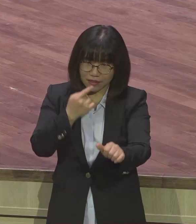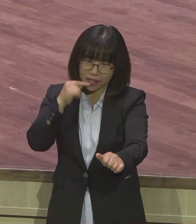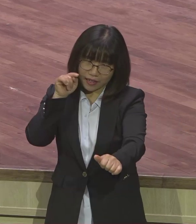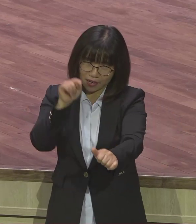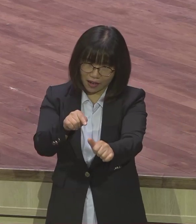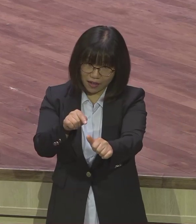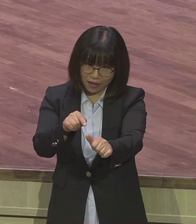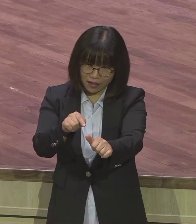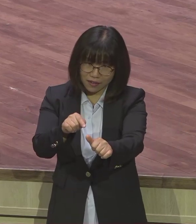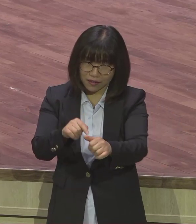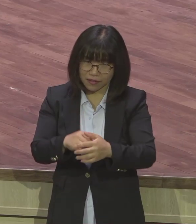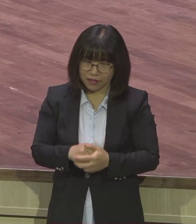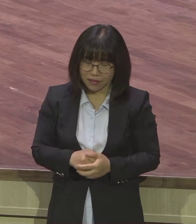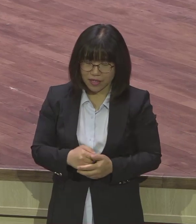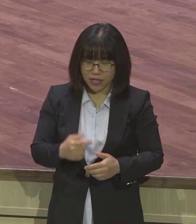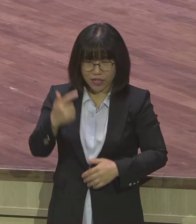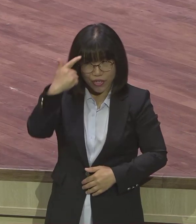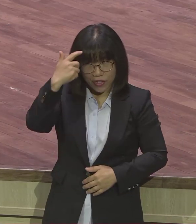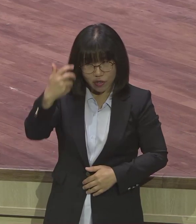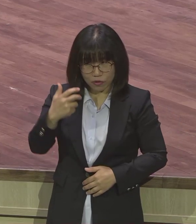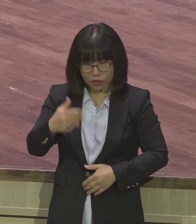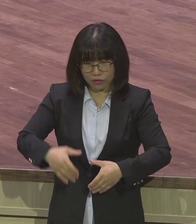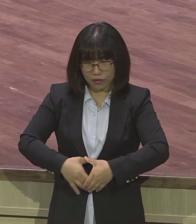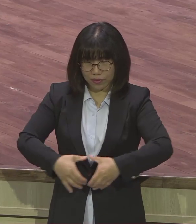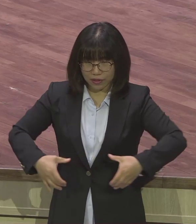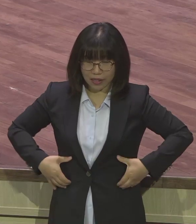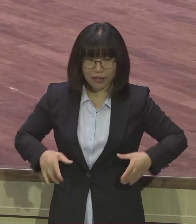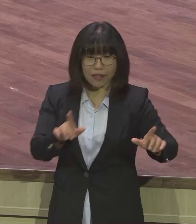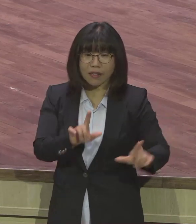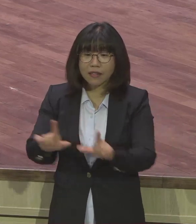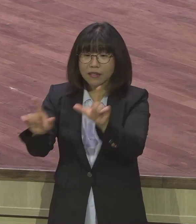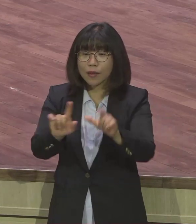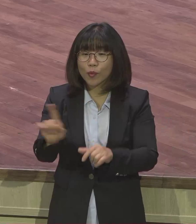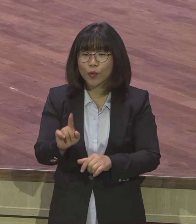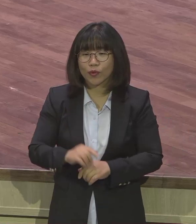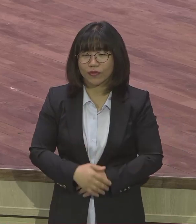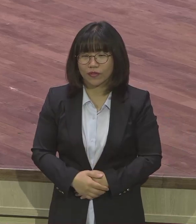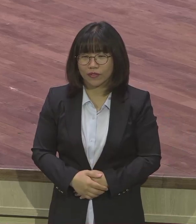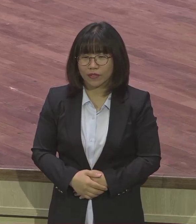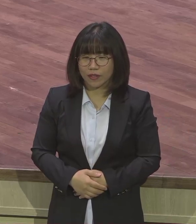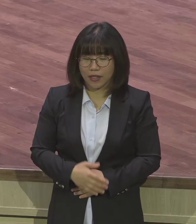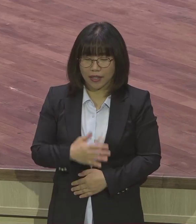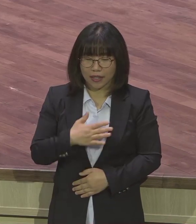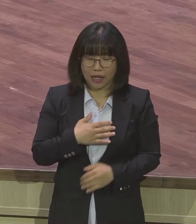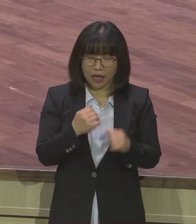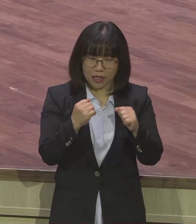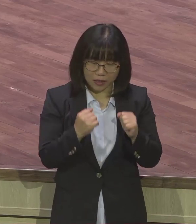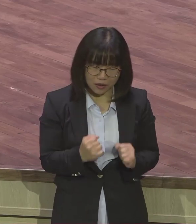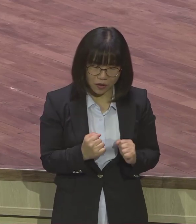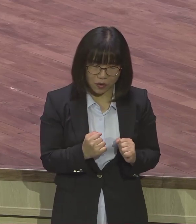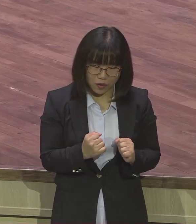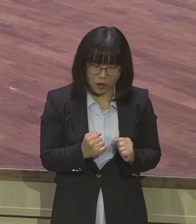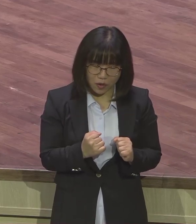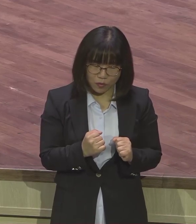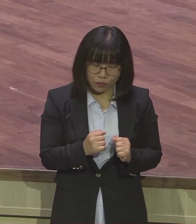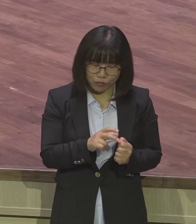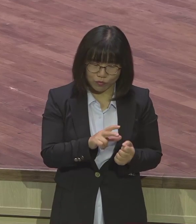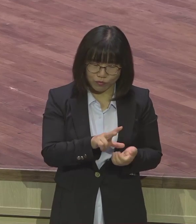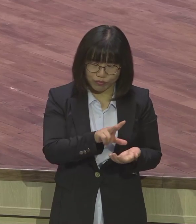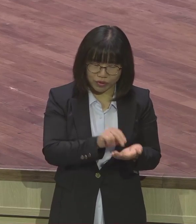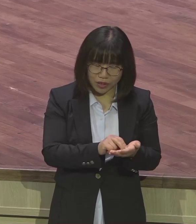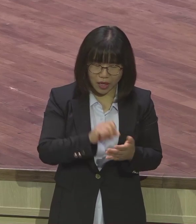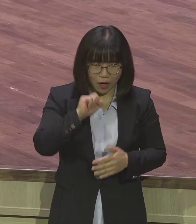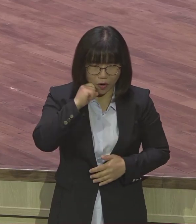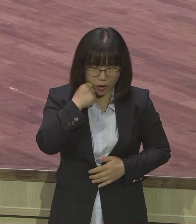그런 말씀이에요. 영적으로 당당한 삶이 무엇입니까? 그거는 자신이 처해 있는 현장에서 언약